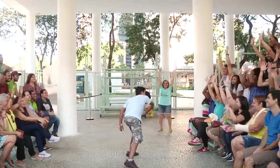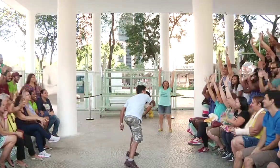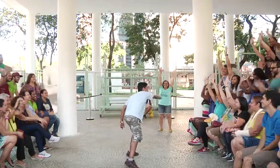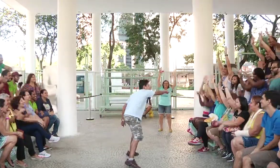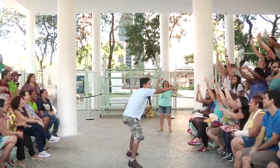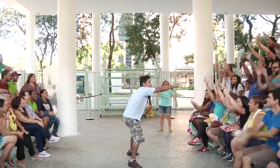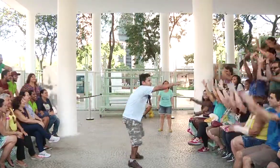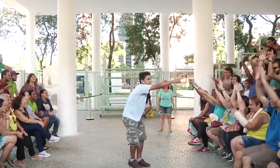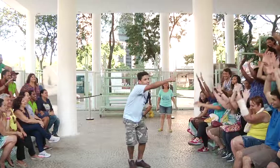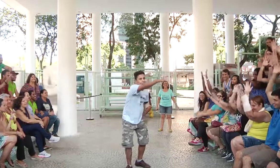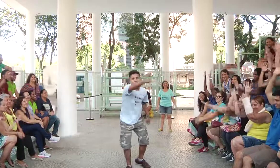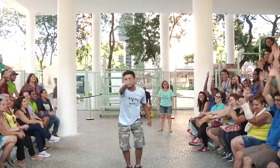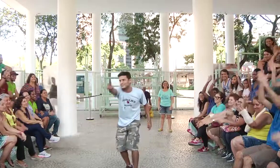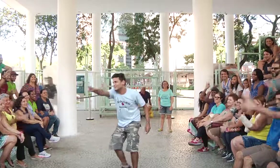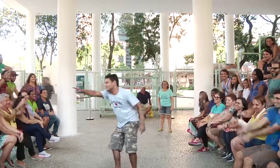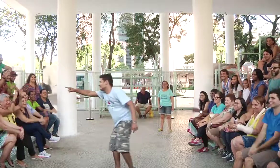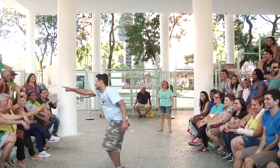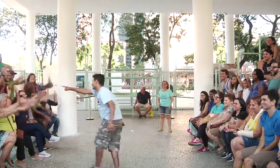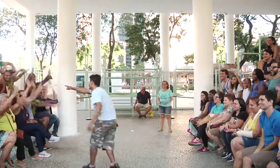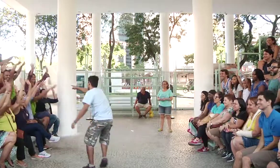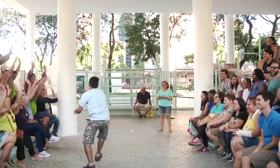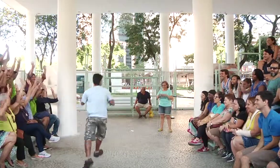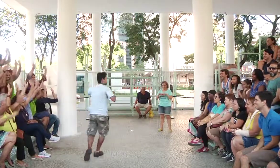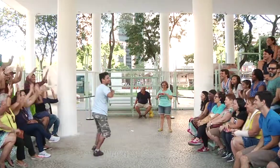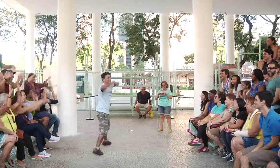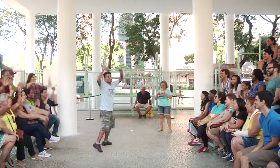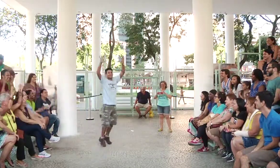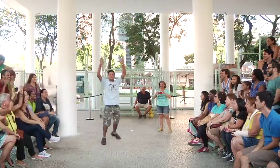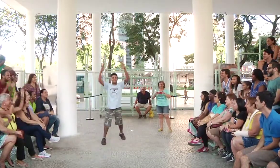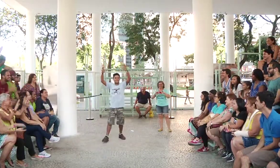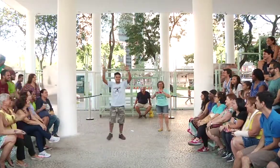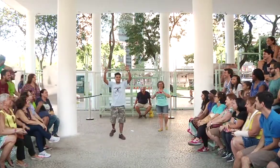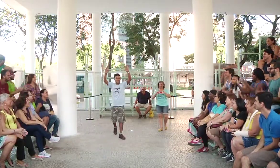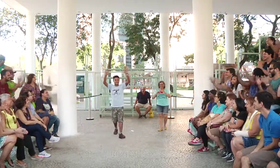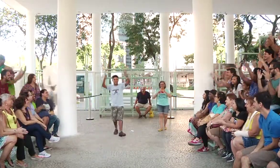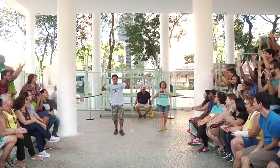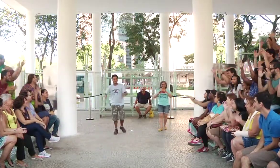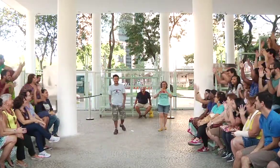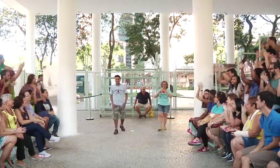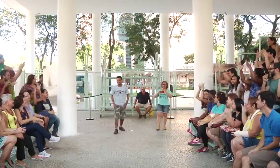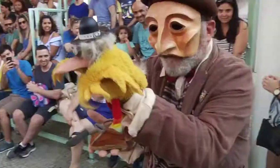Ei, muito bom.